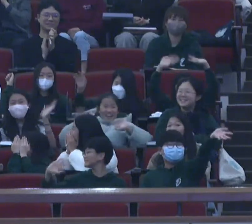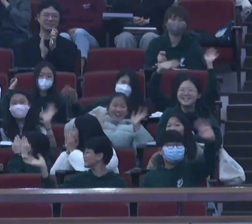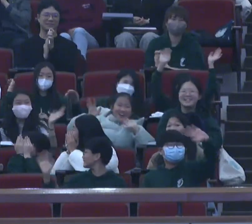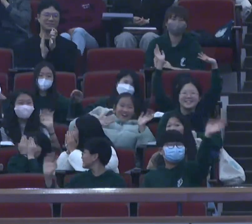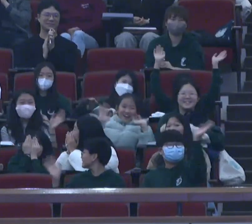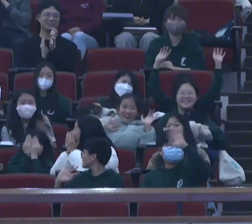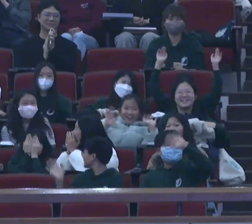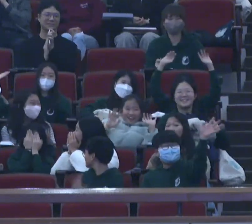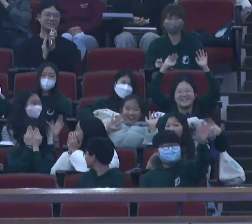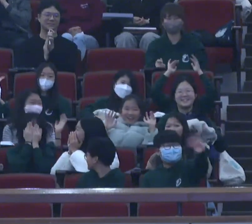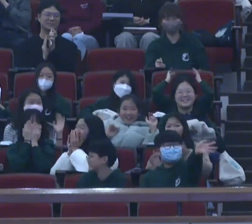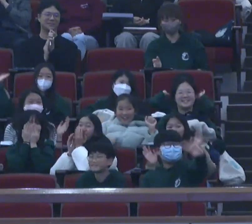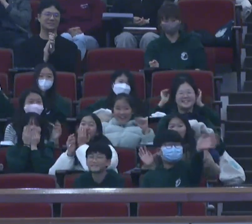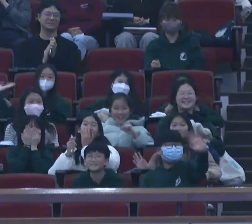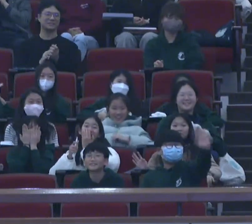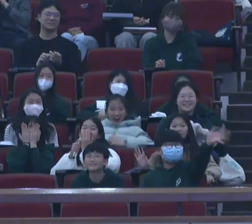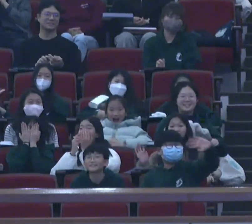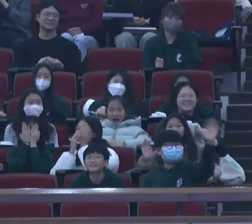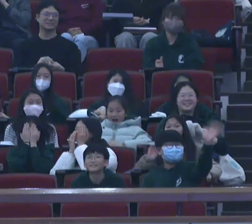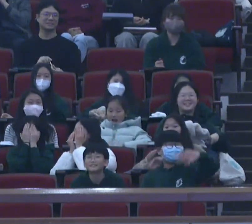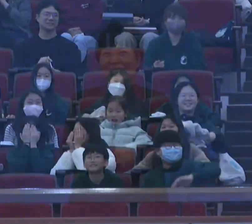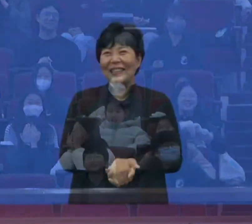오케이.